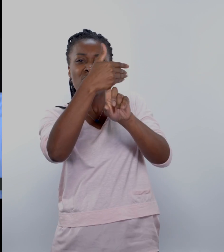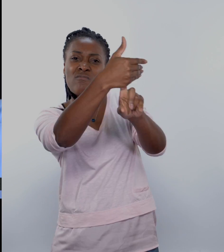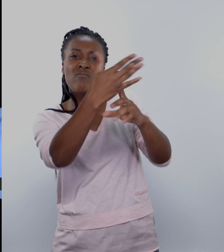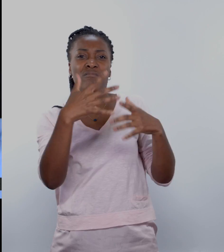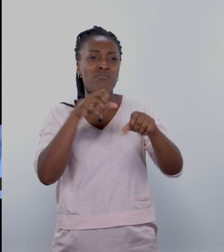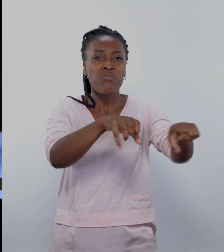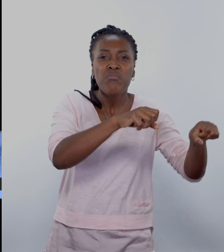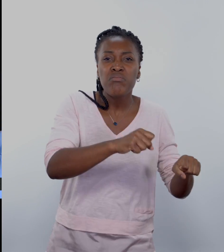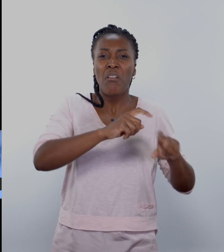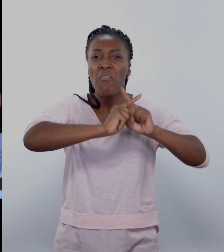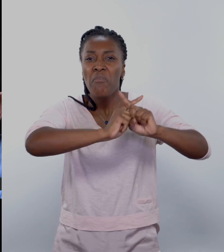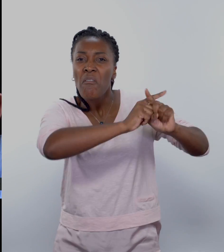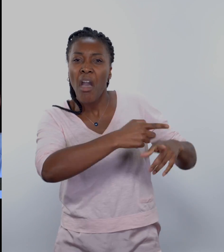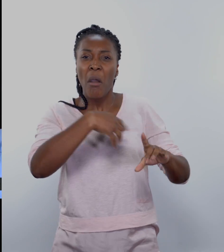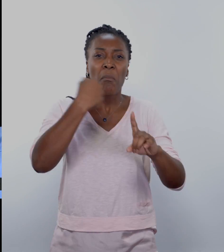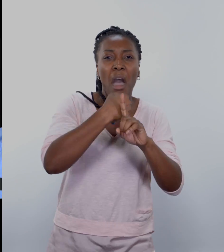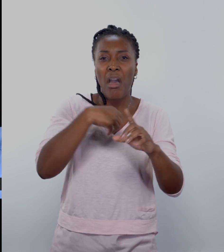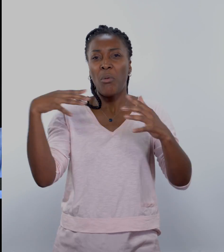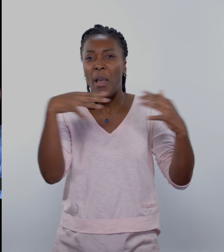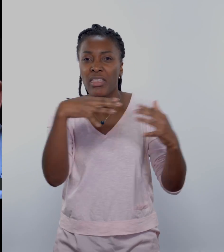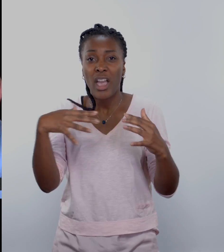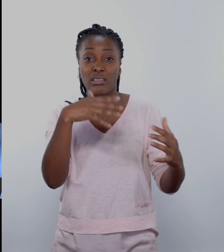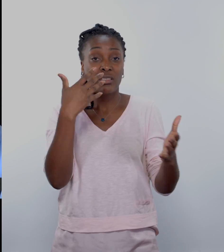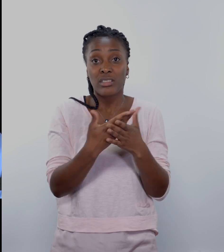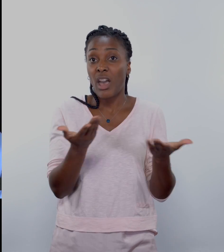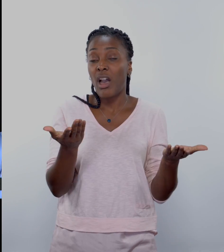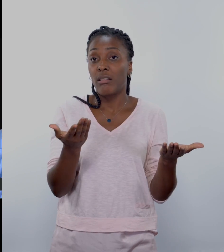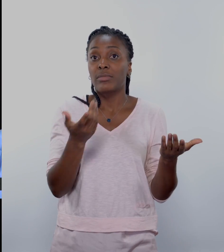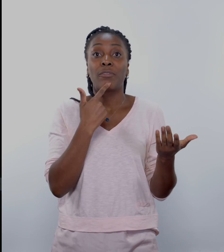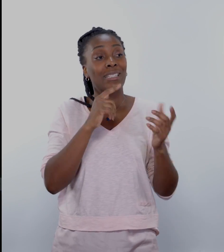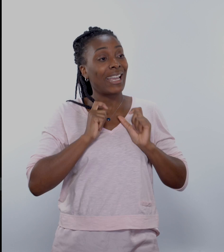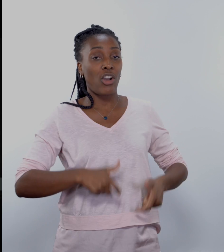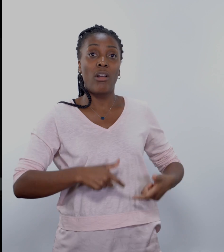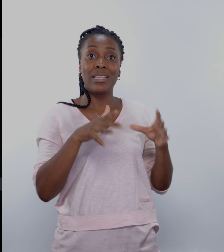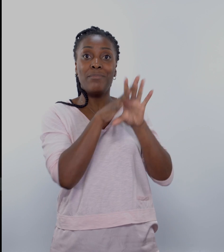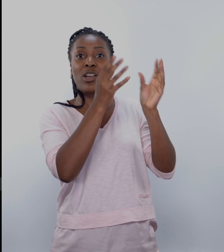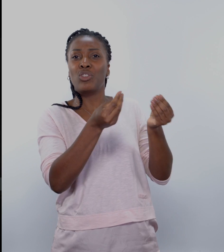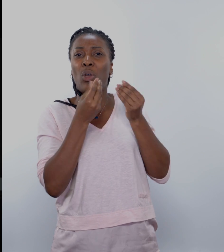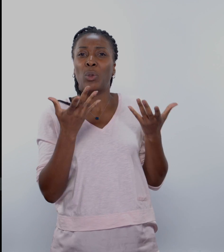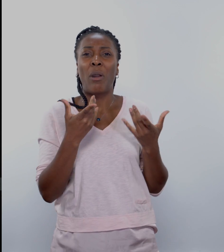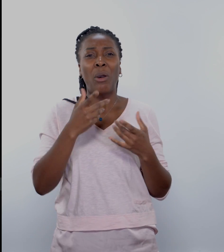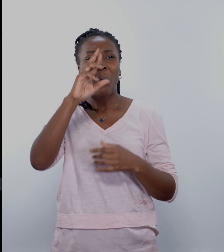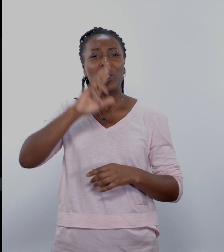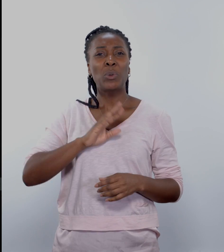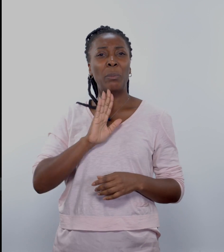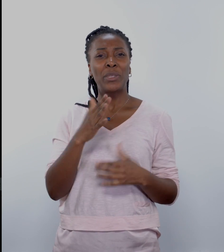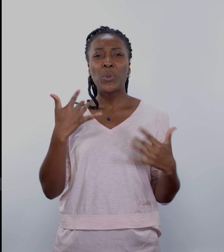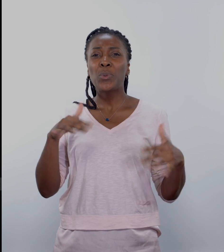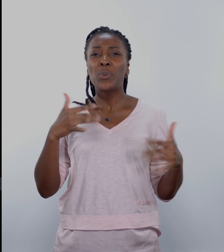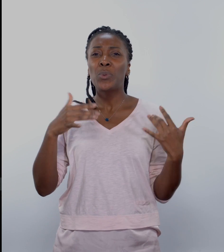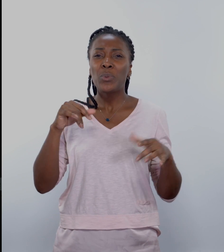Galilée. Bref, l'image que j'avais du christianisme, l'image que l'école m'a donnée du christianisme, c'était une religion d'intolérance, une